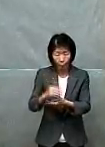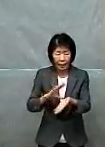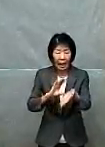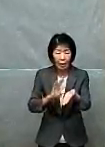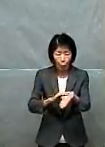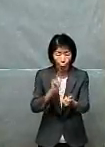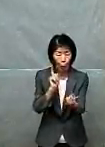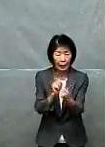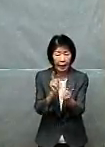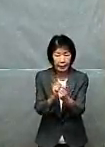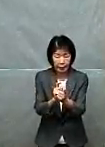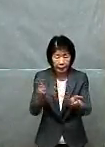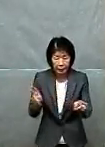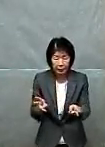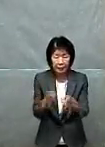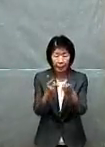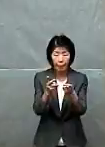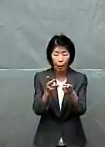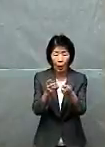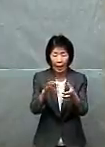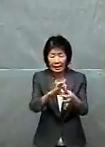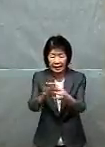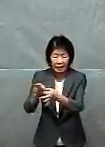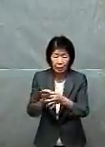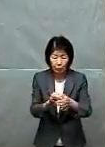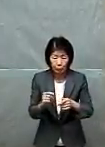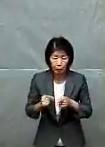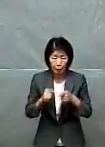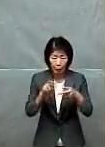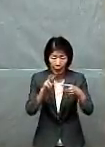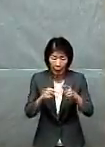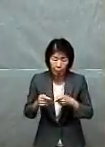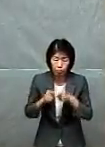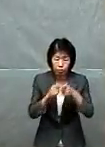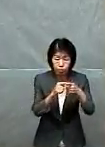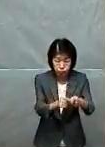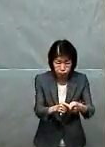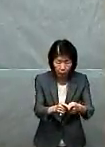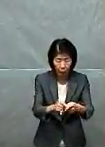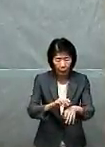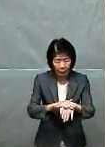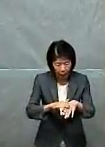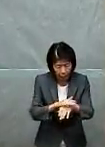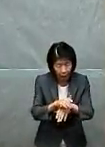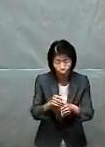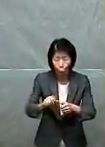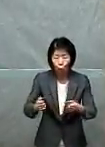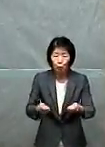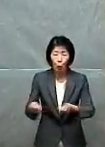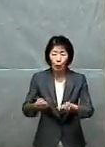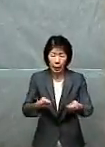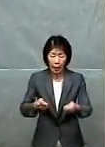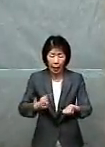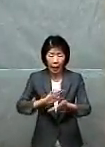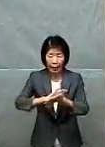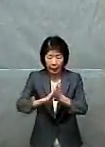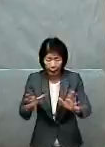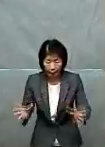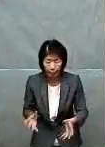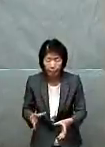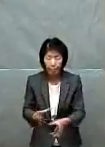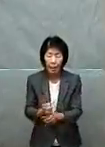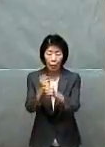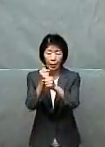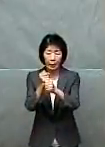対策など専門家チームの介入が不可欠な領域についての調整は県が一括で行うこと